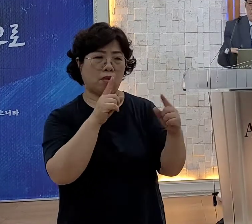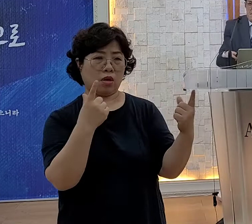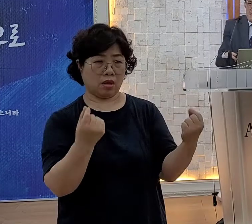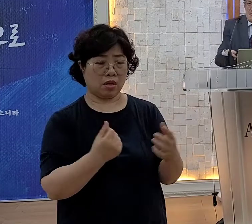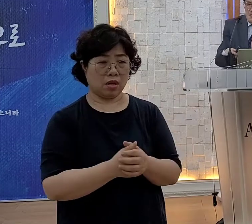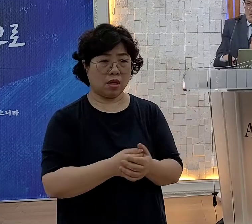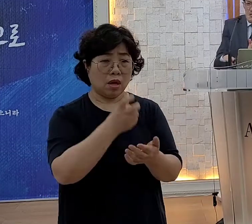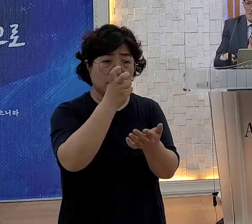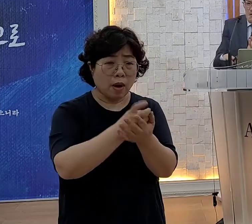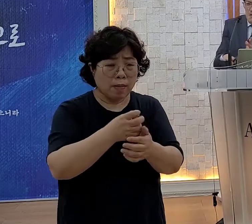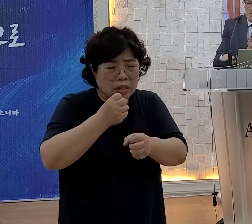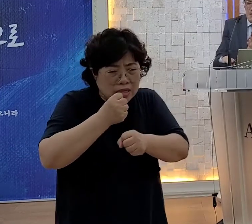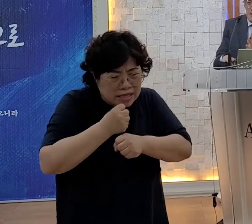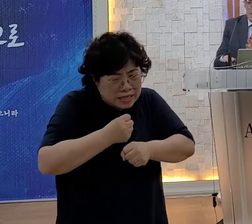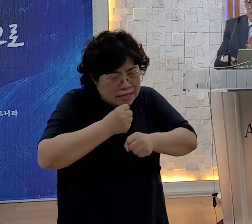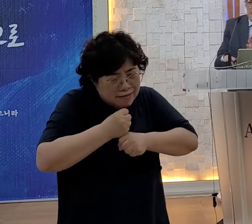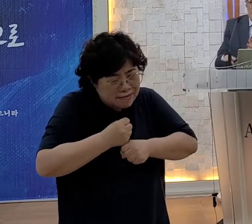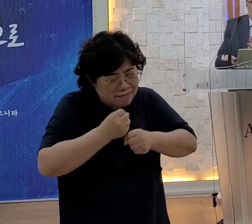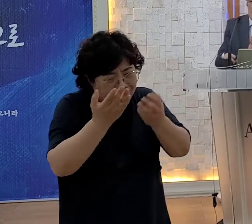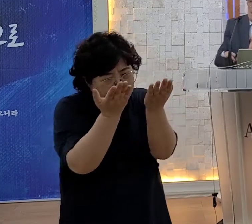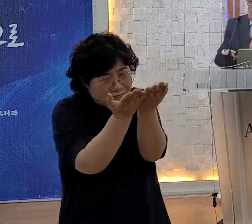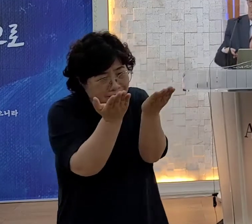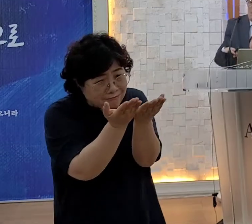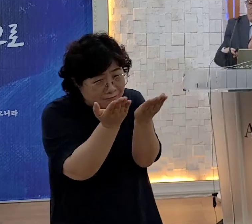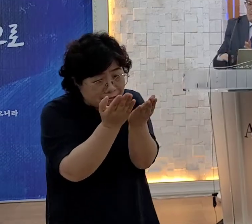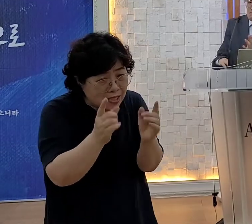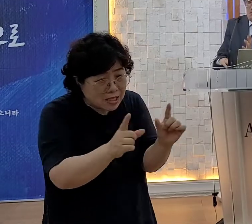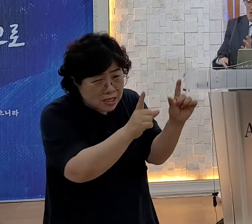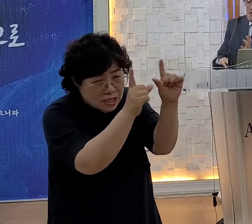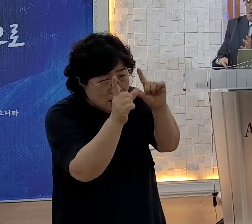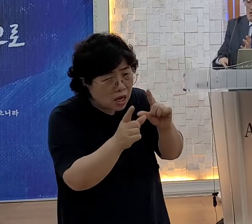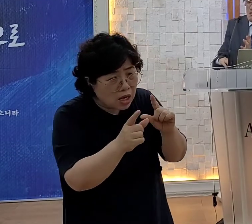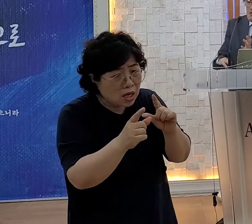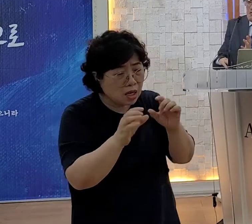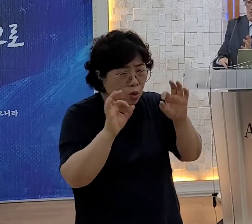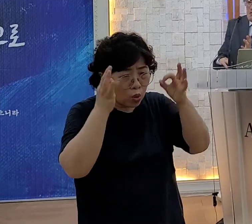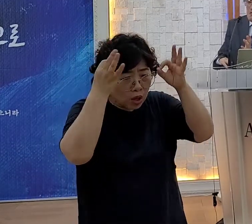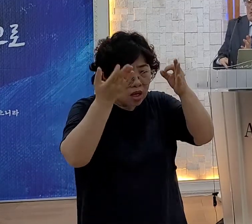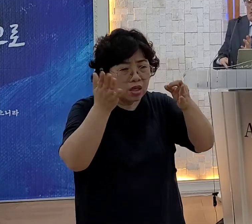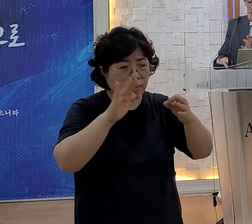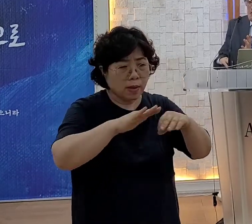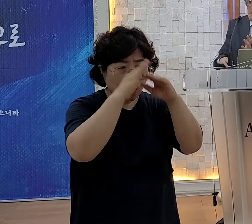여러분 율법을 지키려고 하는데 우린 다 지킬 수 없는 존재다.